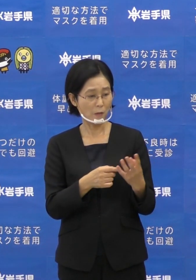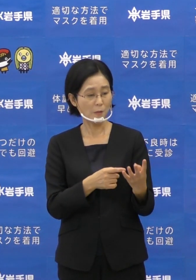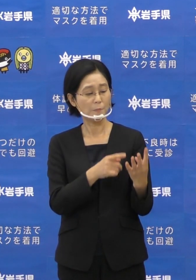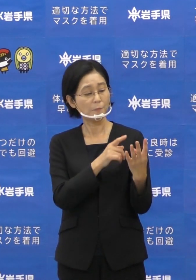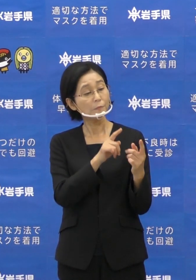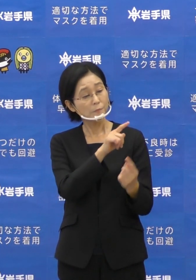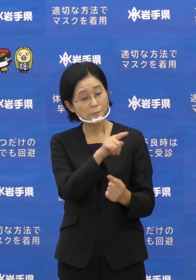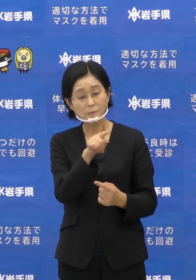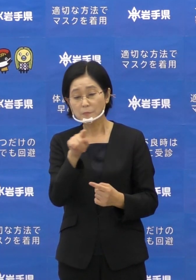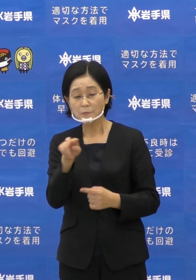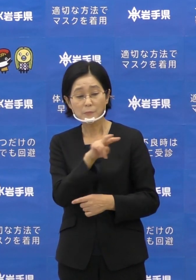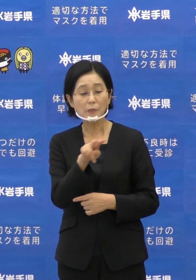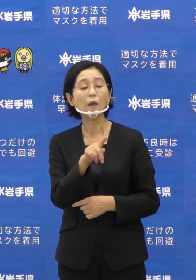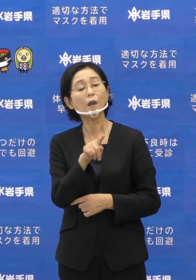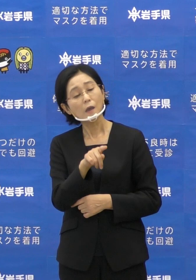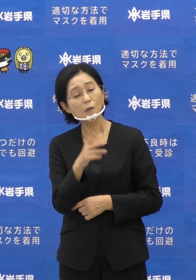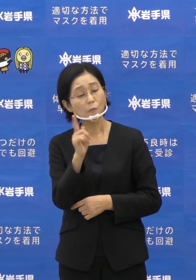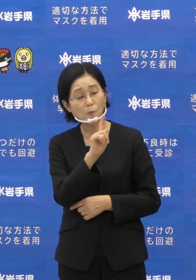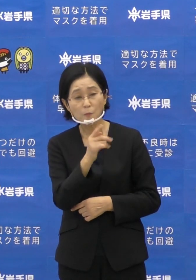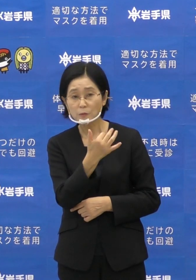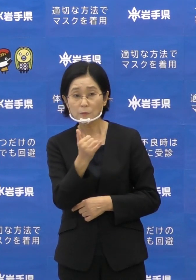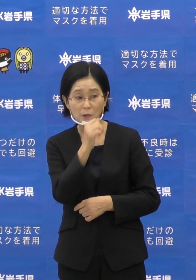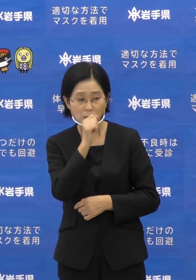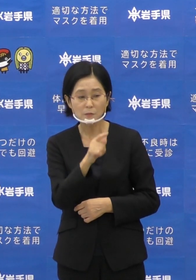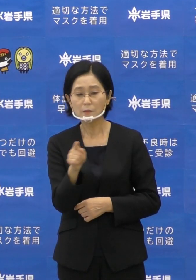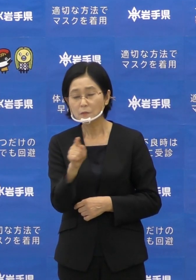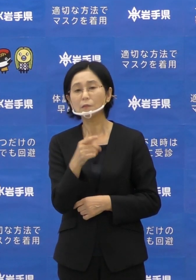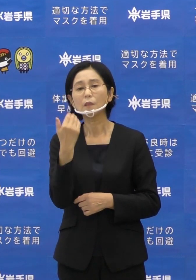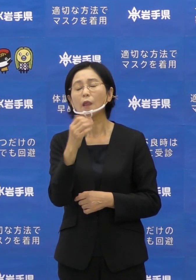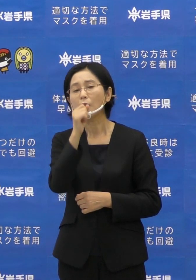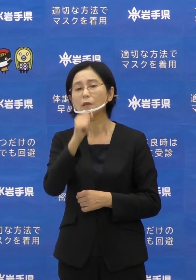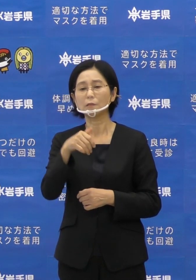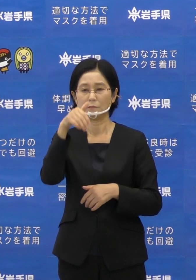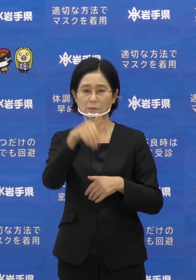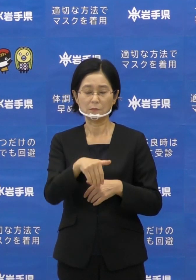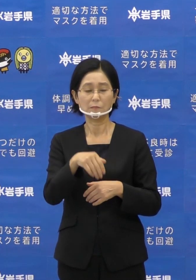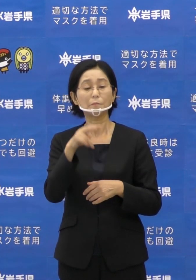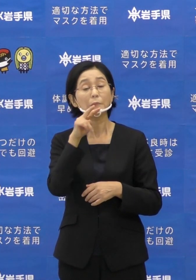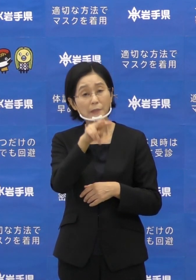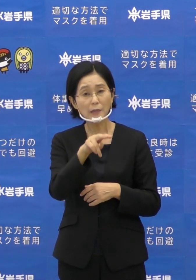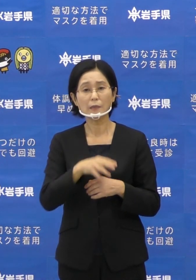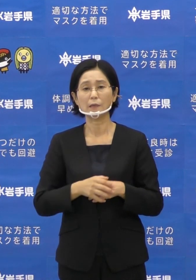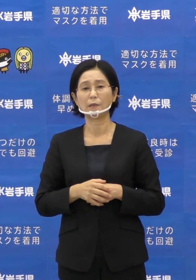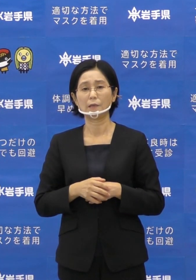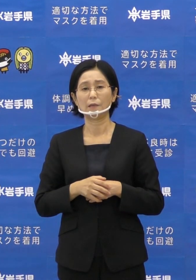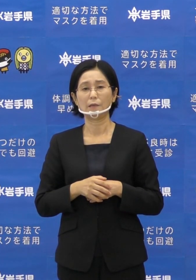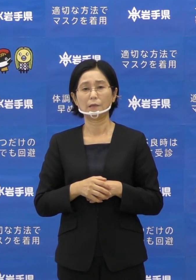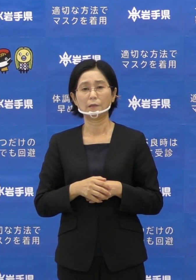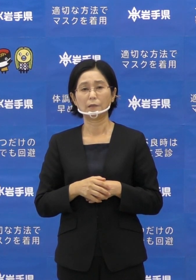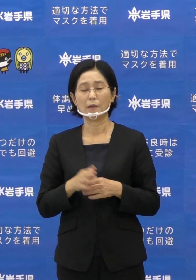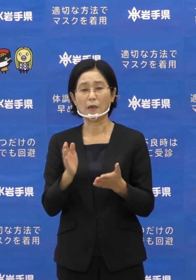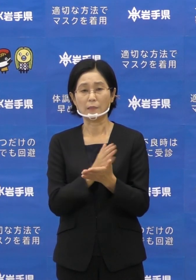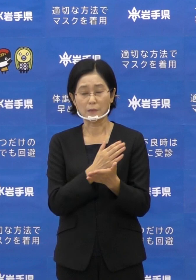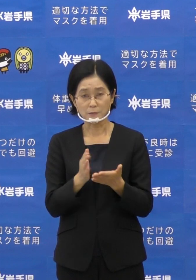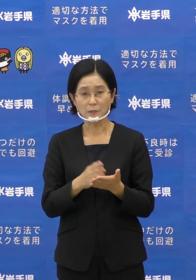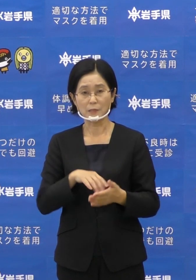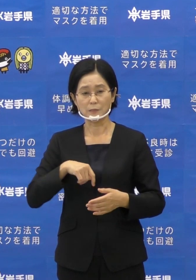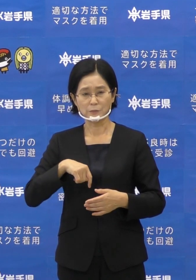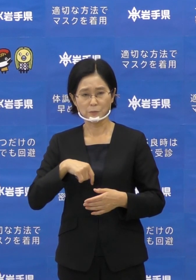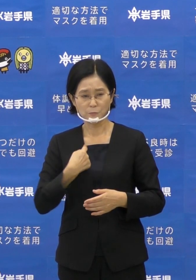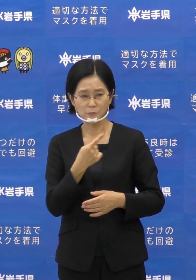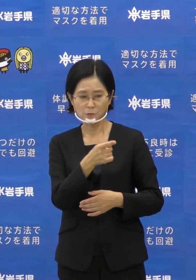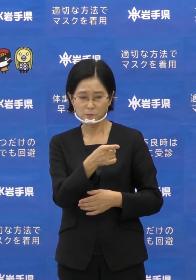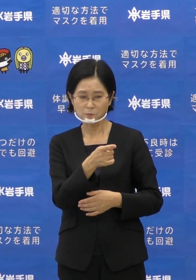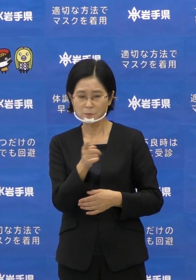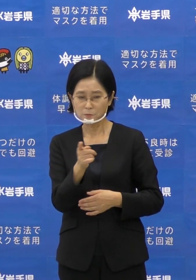なと、どういう人たちなんだろう、誰がいいんだろうと、そういうことをこう見て、で、自分がこうどこまでそこ